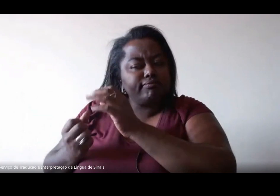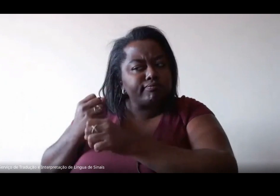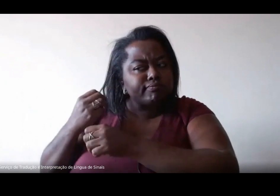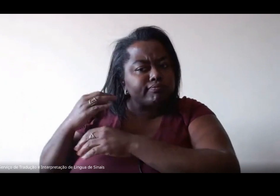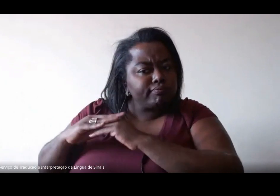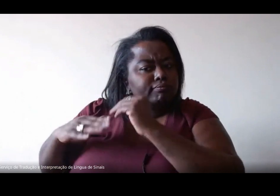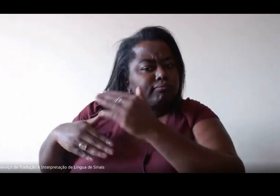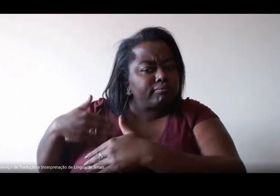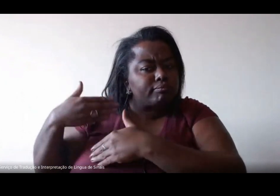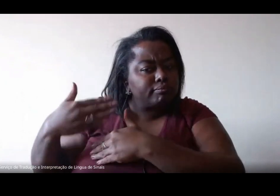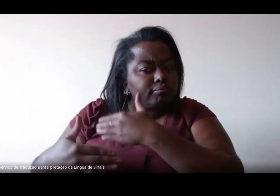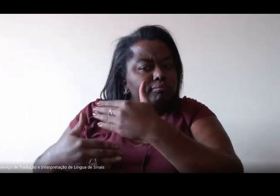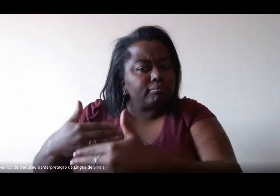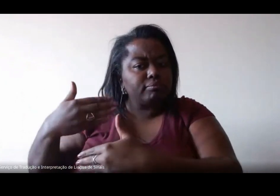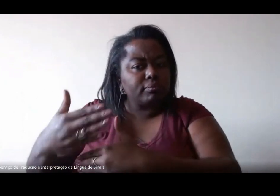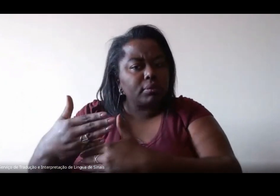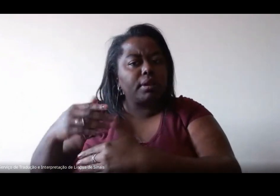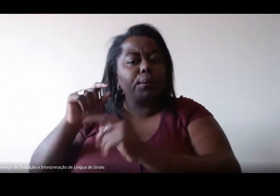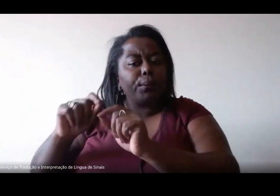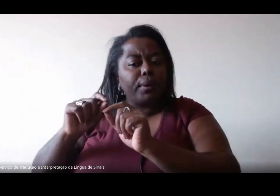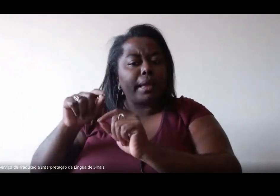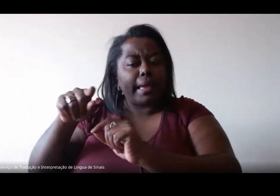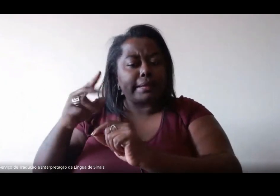muita força nos últimos anos,